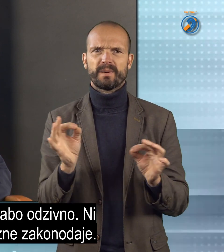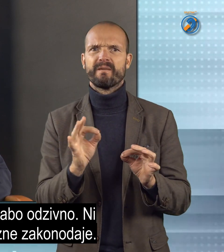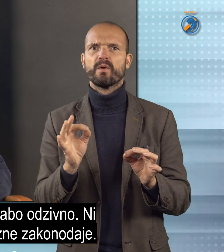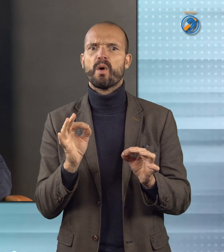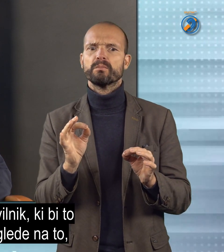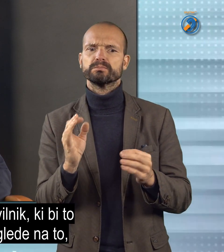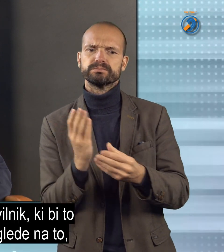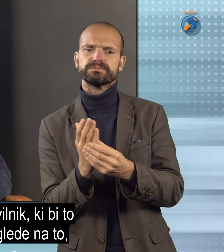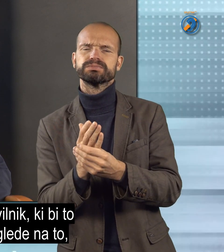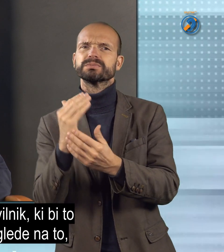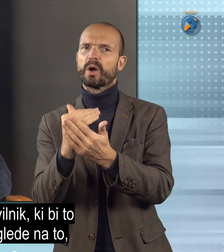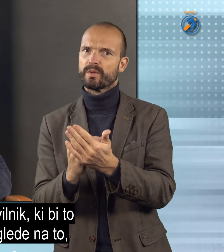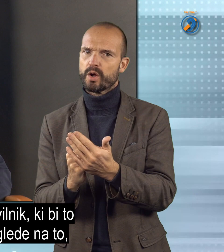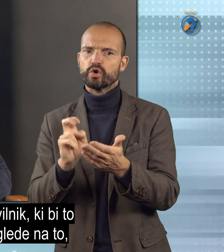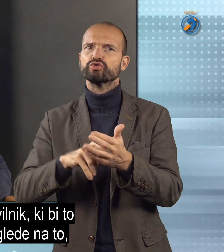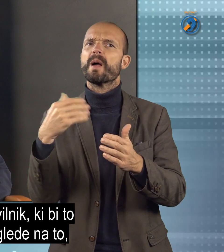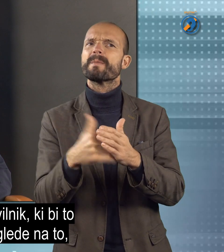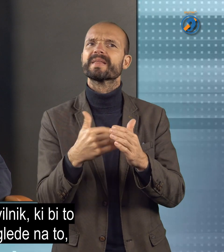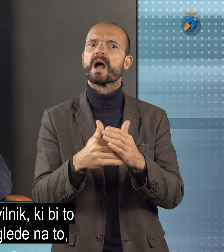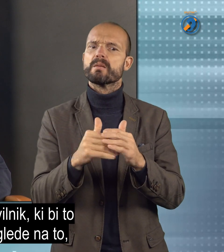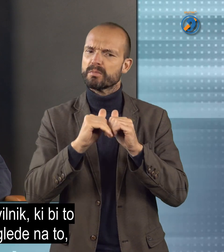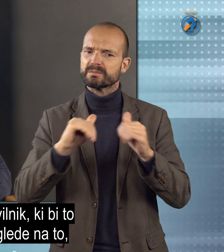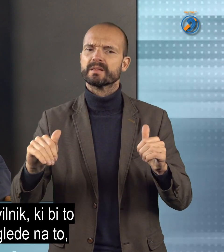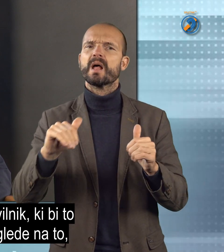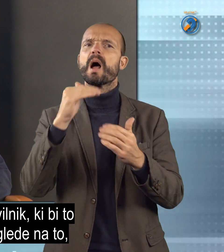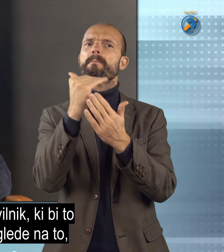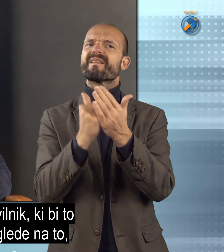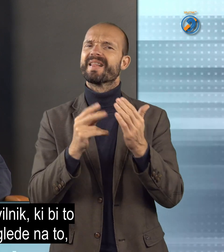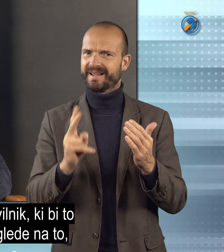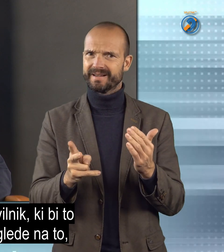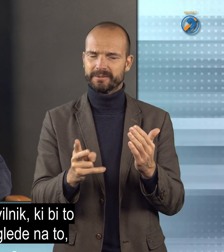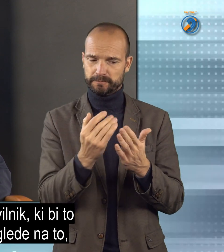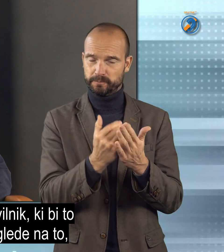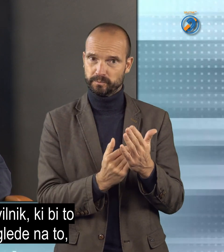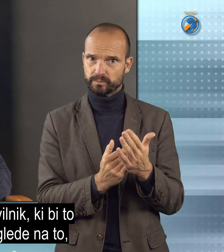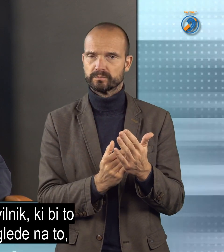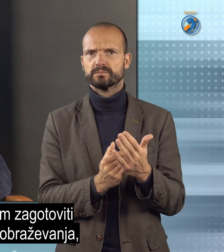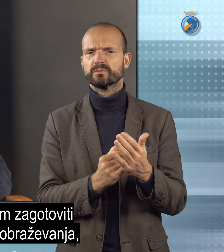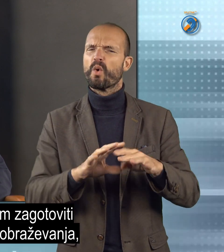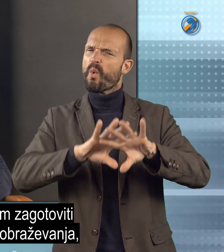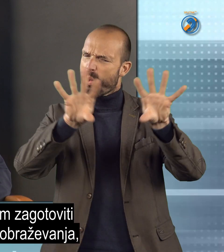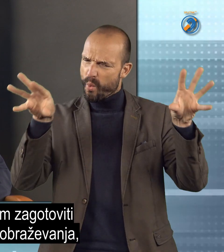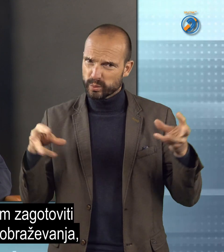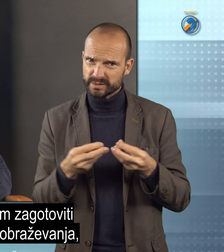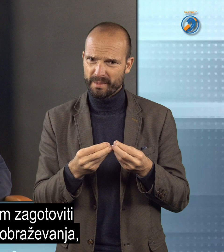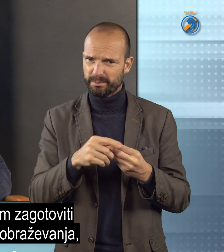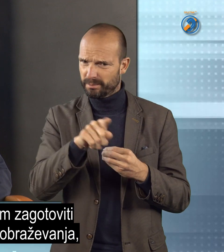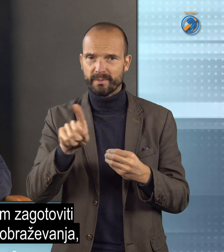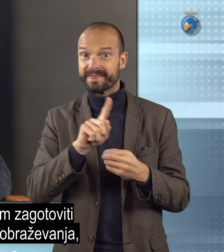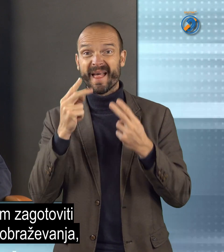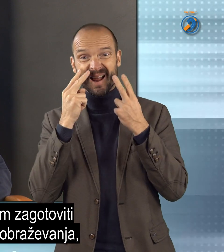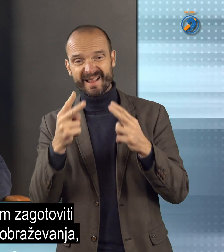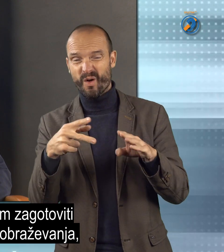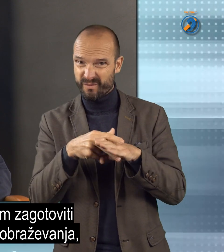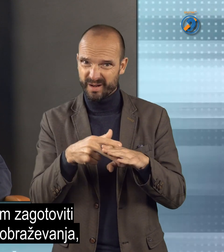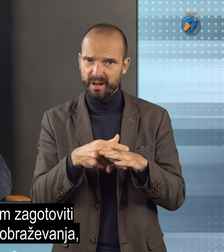zakonodaje. Manjka še pravilnik, ki bi to urejal. Vsekakor je vsem, ne glede na njihovo